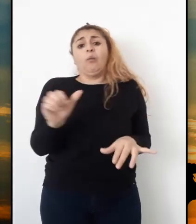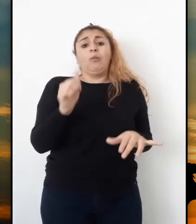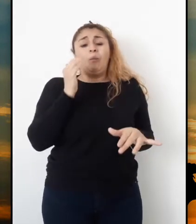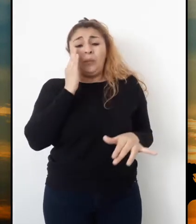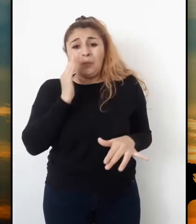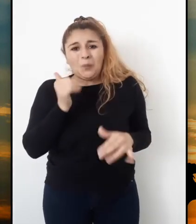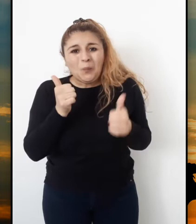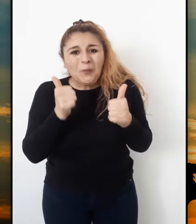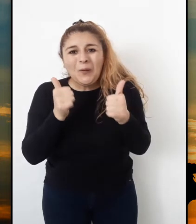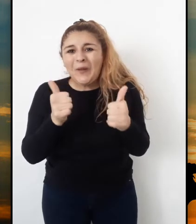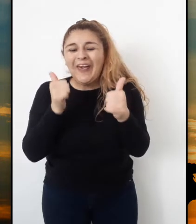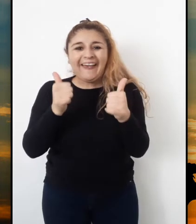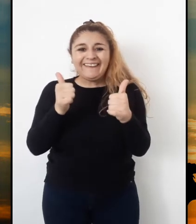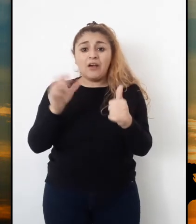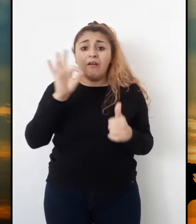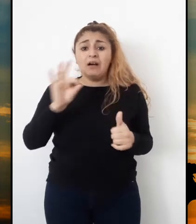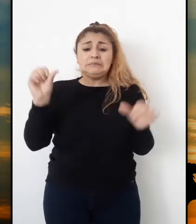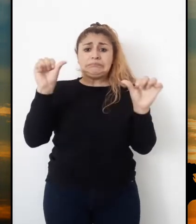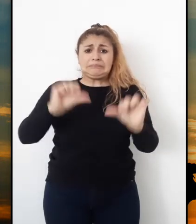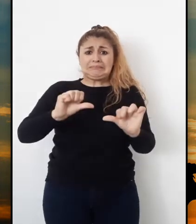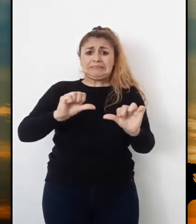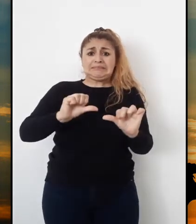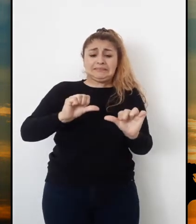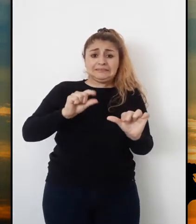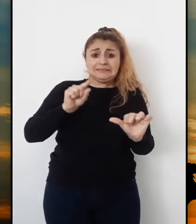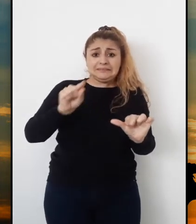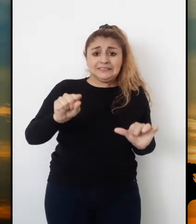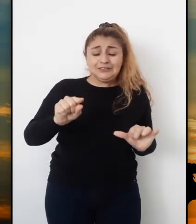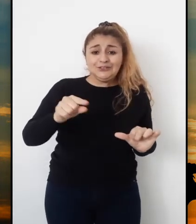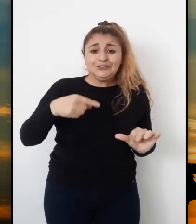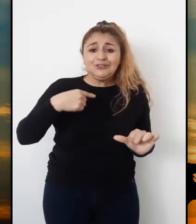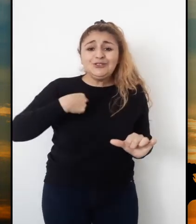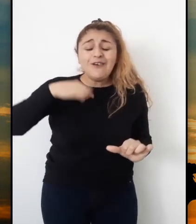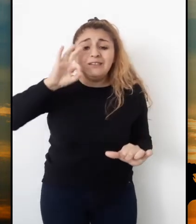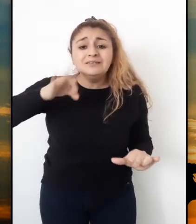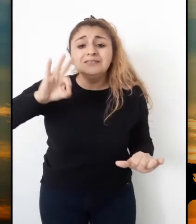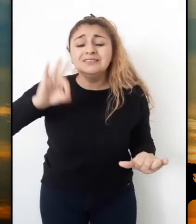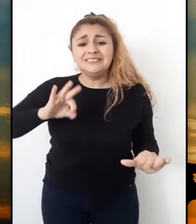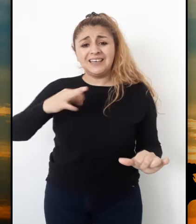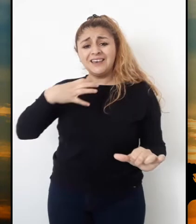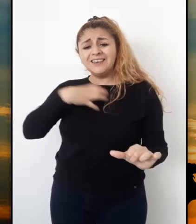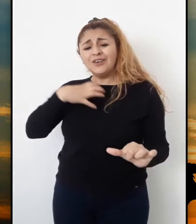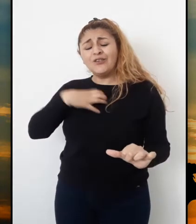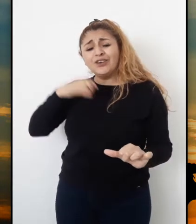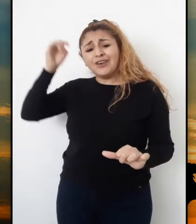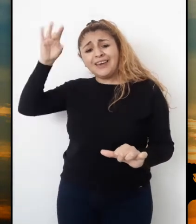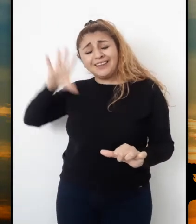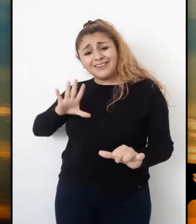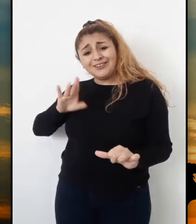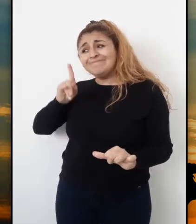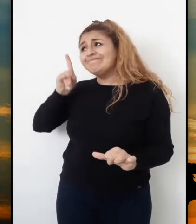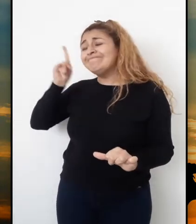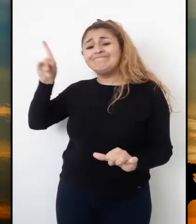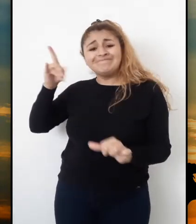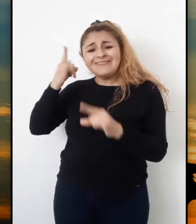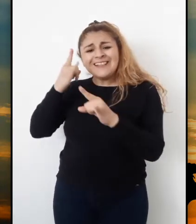choses. Según la concepción humana de las cosas. Dieu ne promet que deux ensemble.